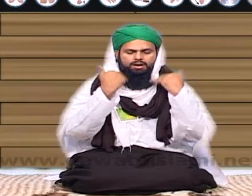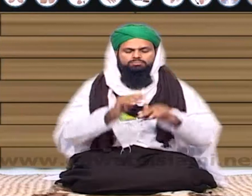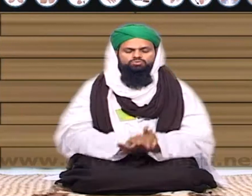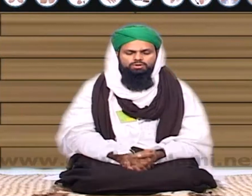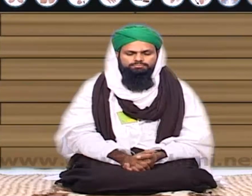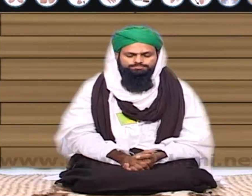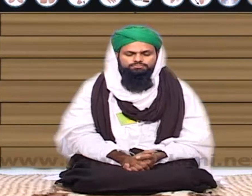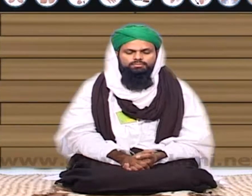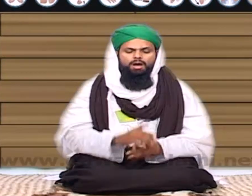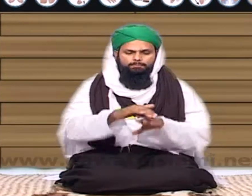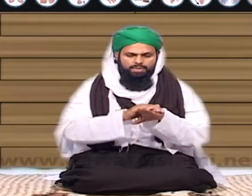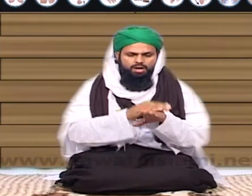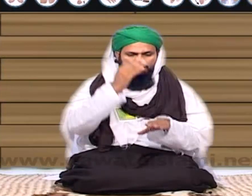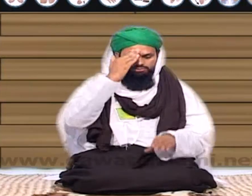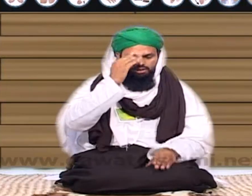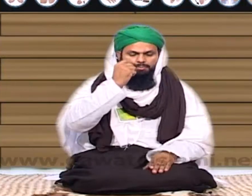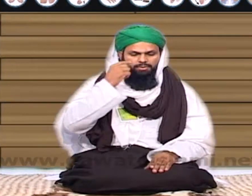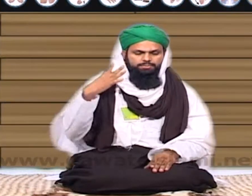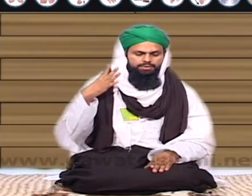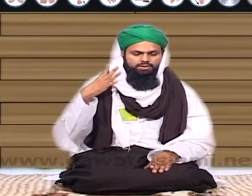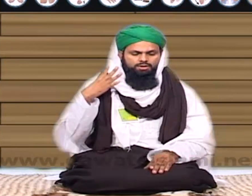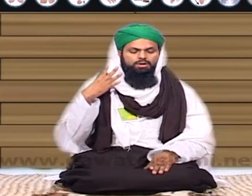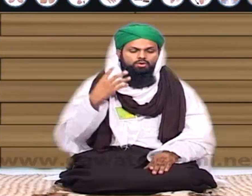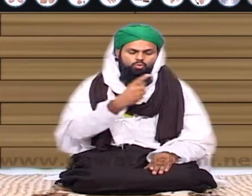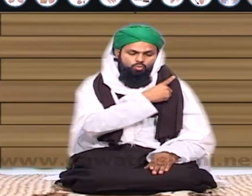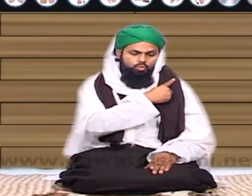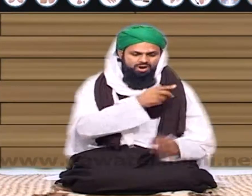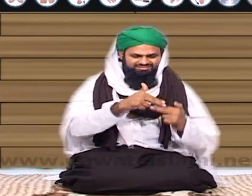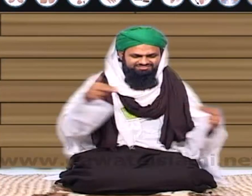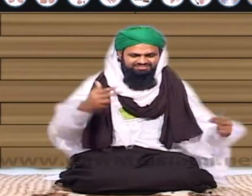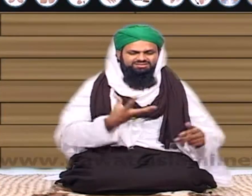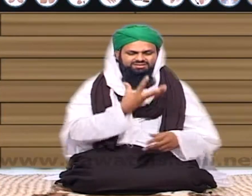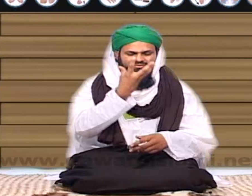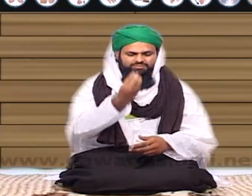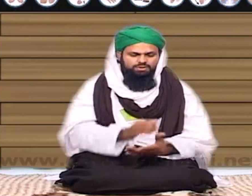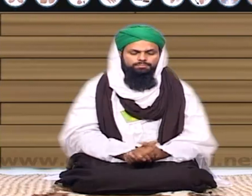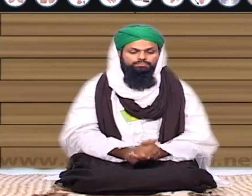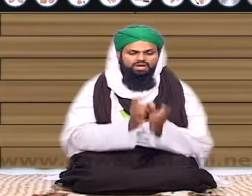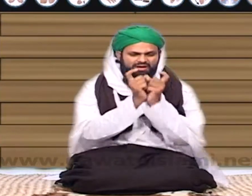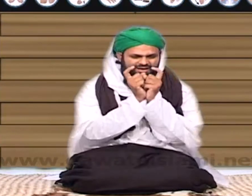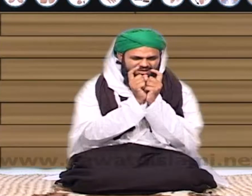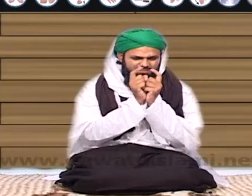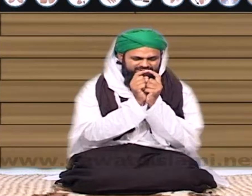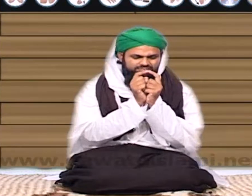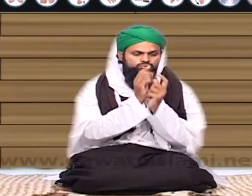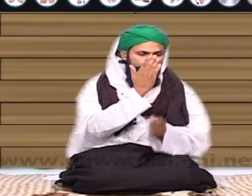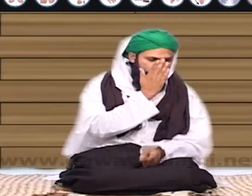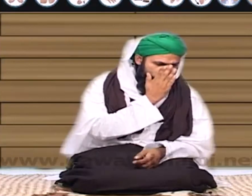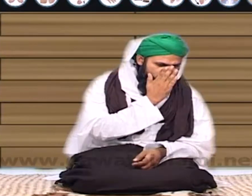کی رحمت۔ تو میرے پیارے اسلامی بھائیوں، اس واقعے میں چند برائیوں کا خصوصاً ذکر۔ اب مثلا غیبت کرنے